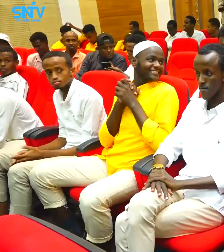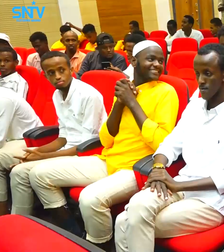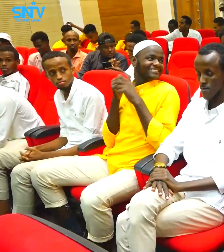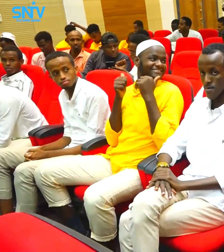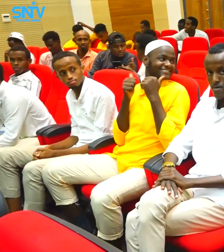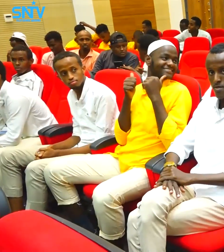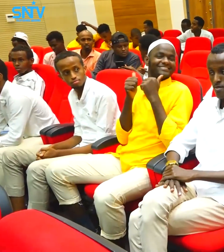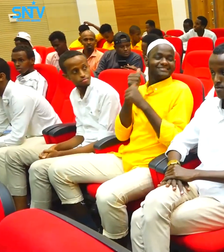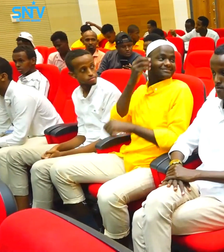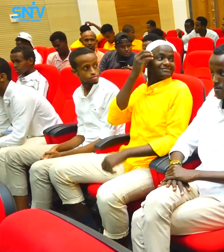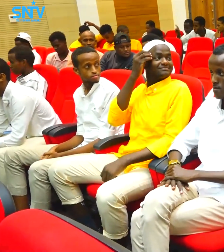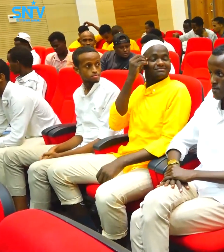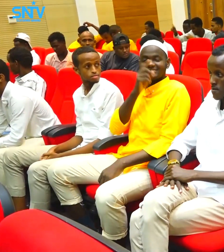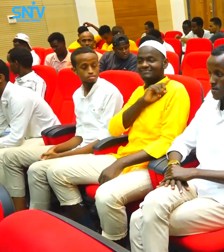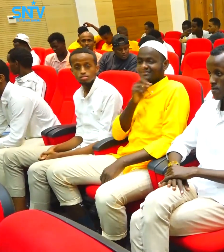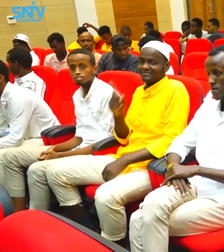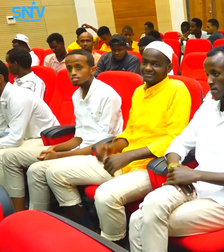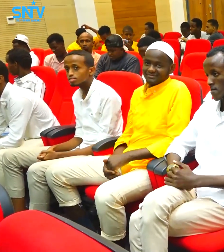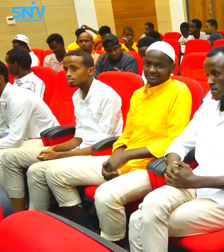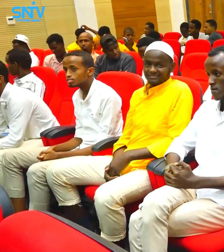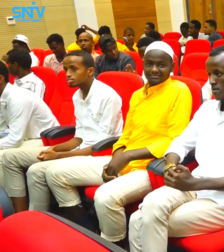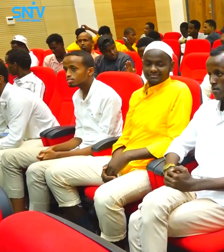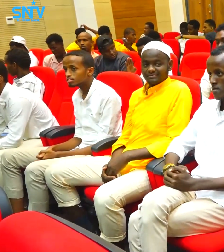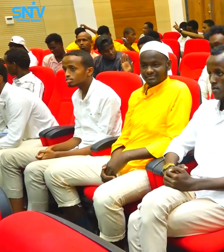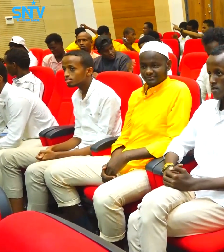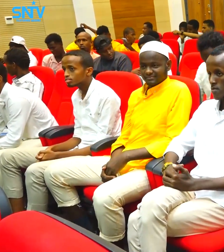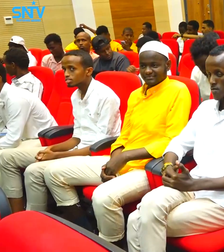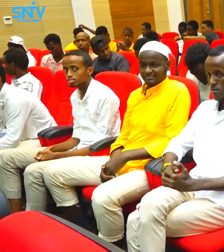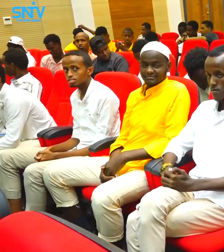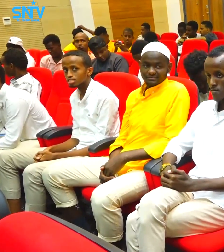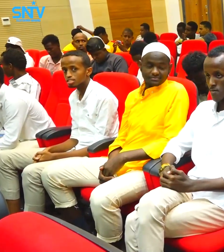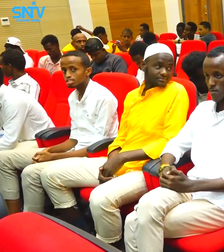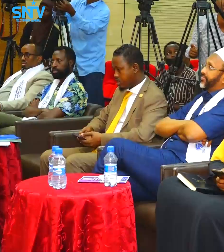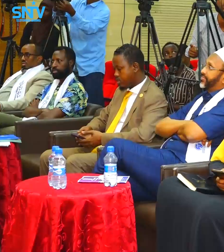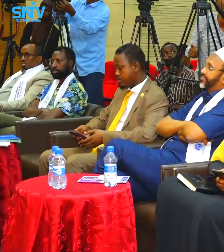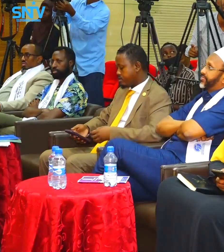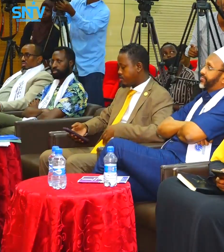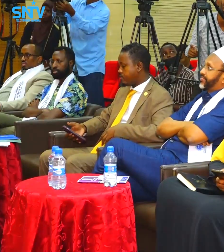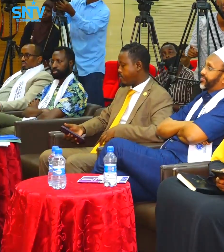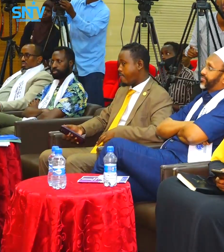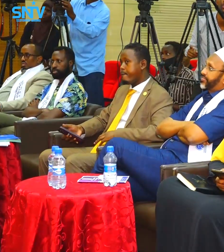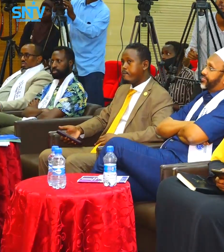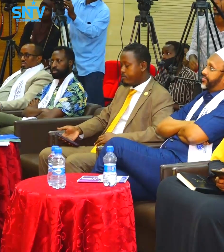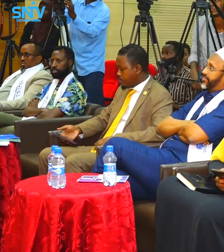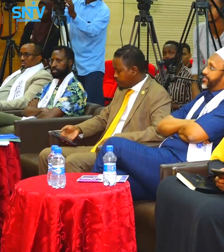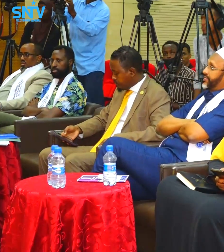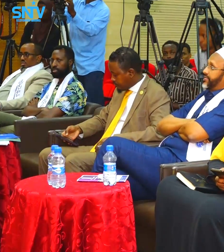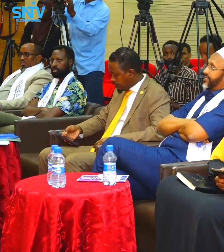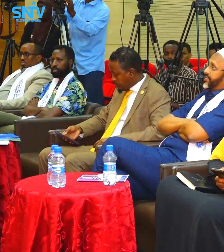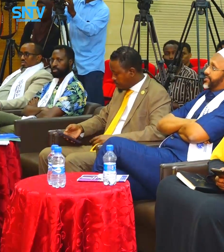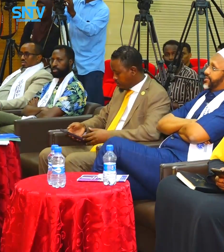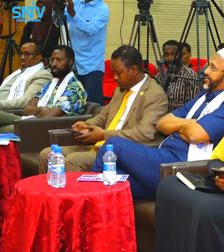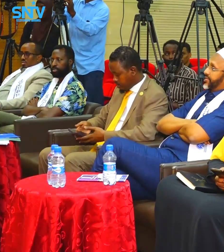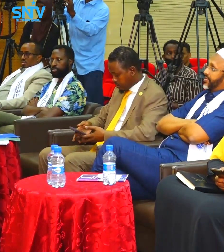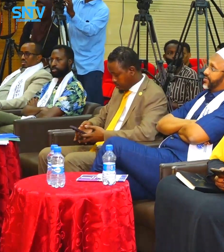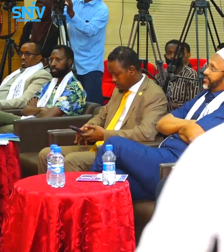ياشا دونكا وهندسة أولية هاي الروينها دقول ياشا دونكا ومركي وقوه ريسالة ديغي سند كيكون ياساقال بقول